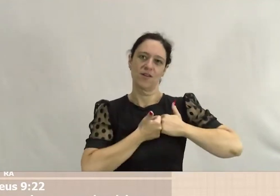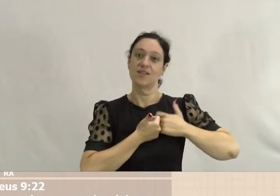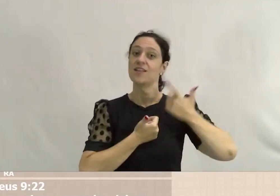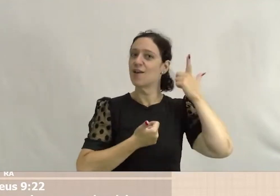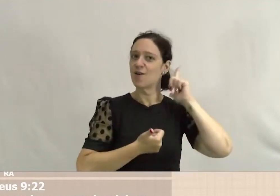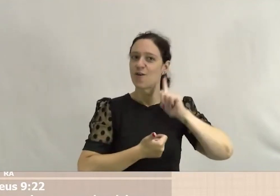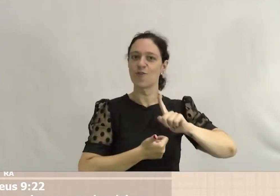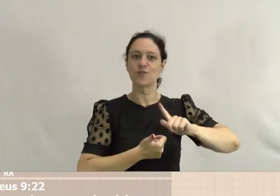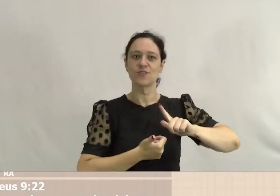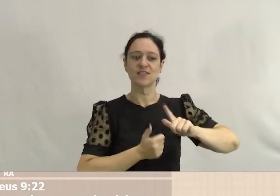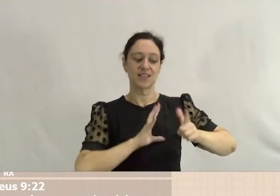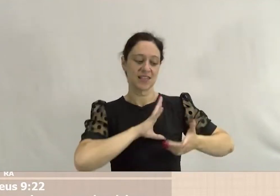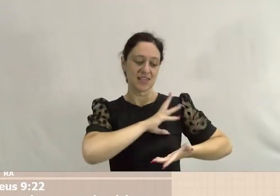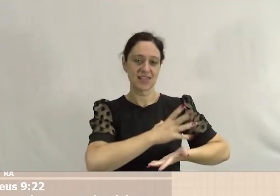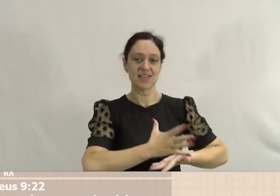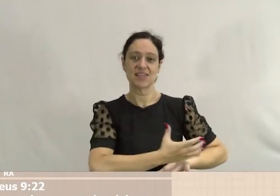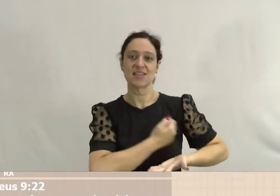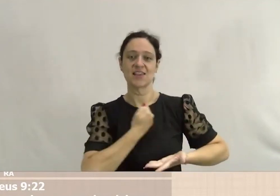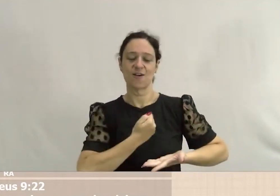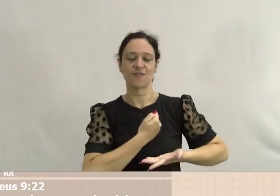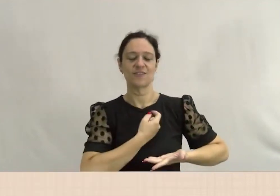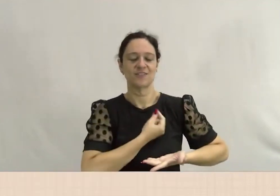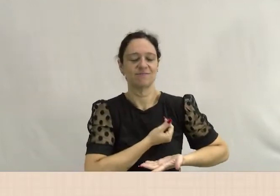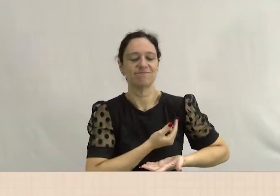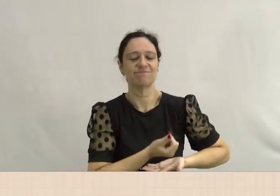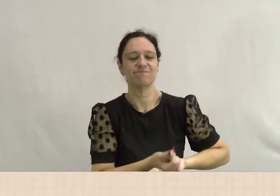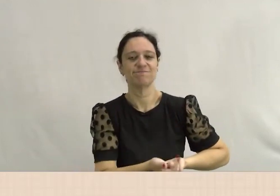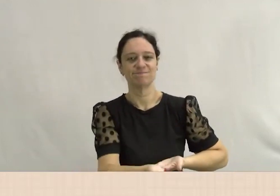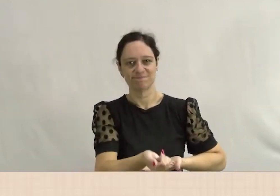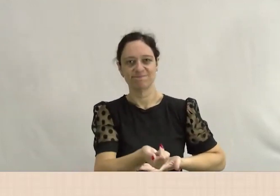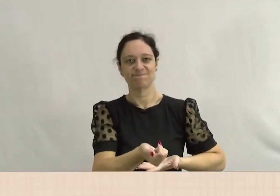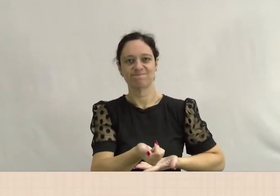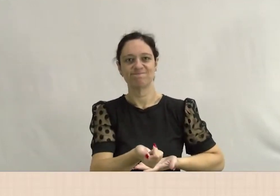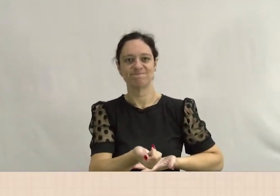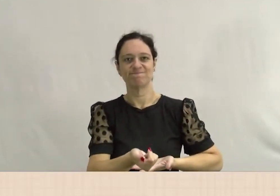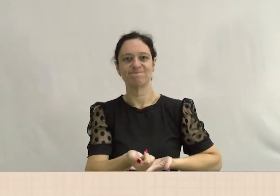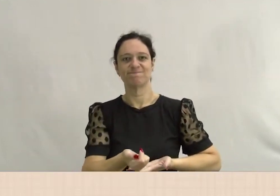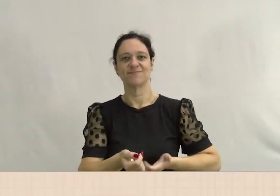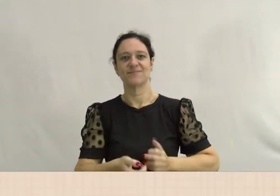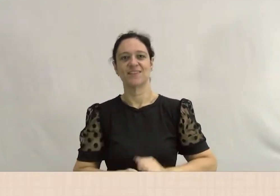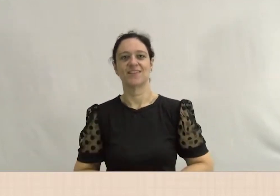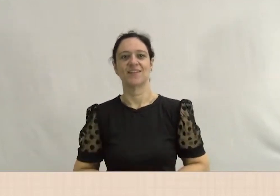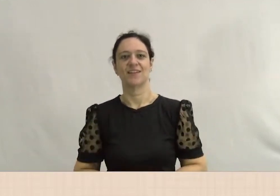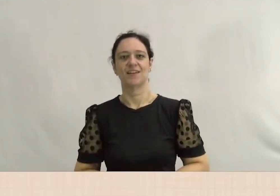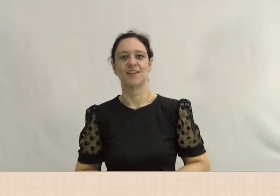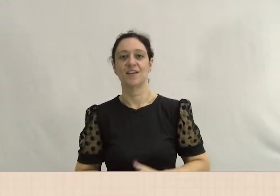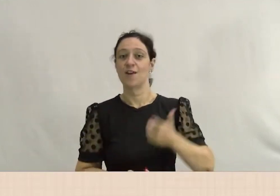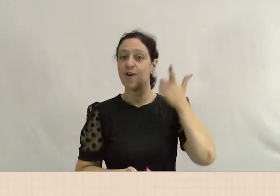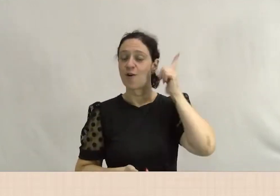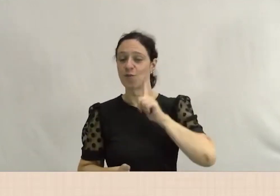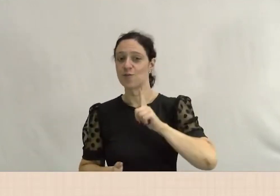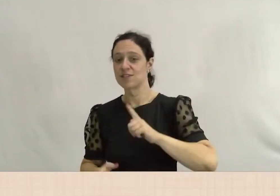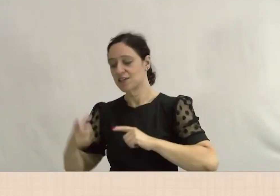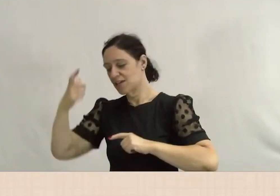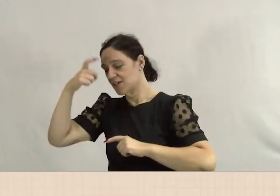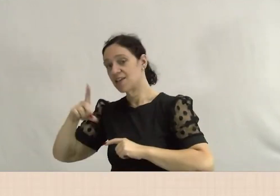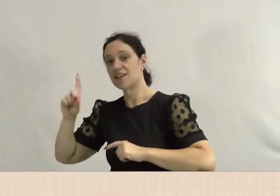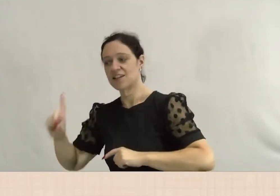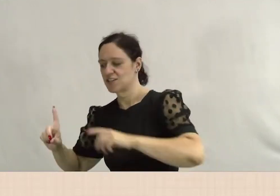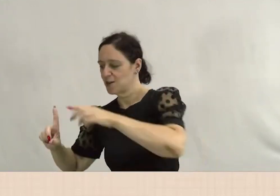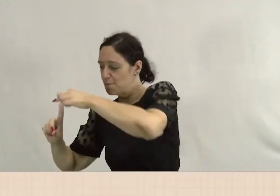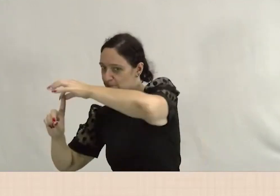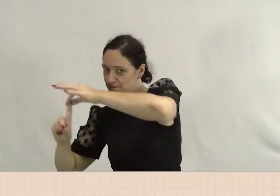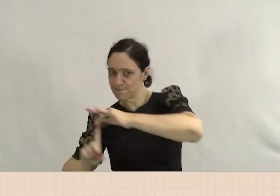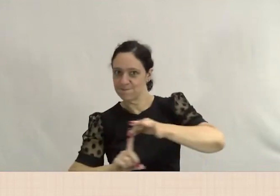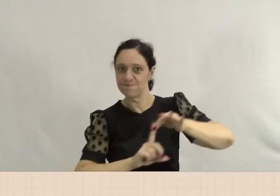redenção, tivesse o valor, né, e a eficácia para nos transportar de reino. Por isso, irmãos,